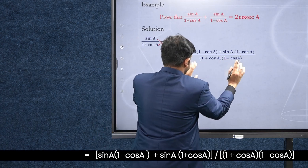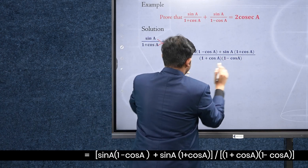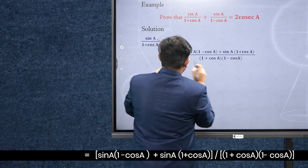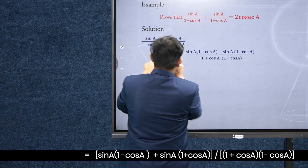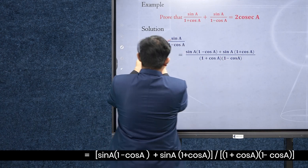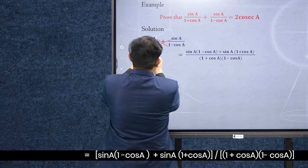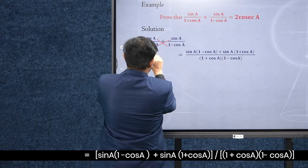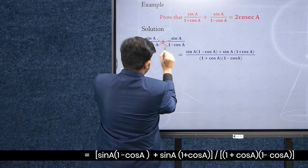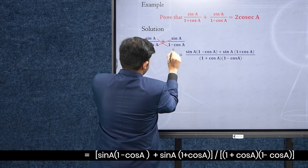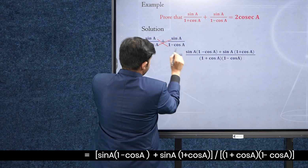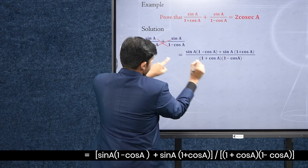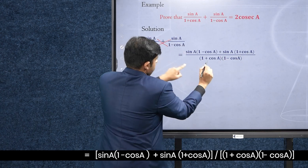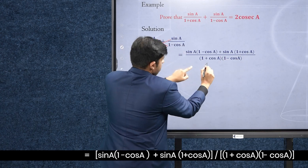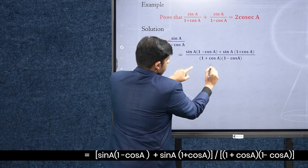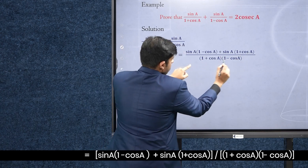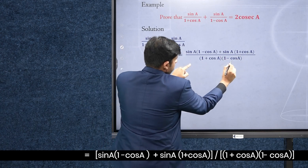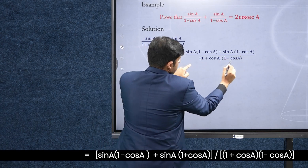प्लस कोसा एक कोसा।